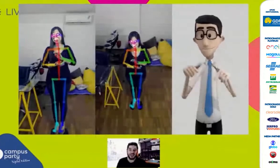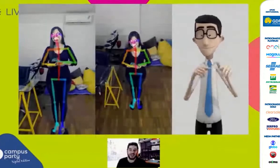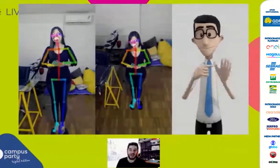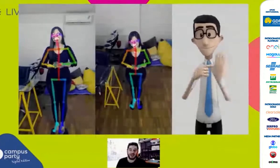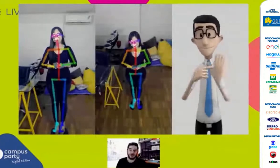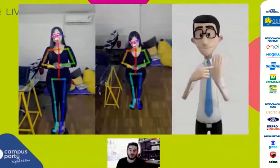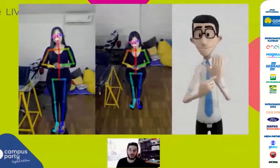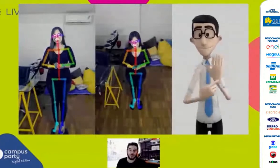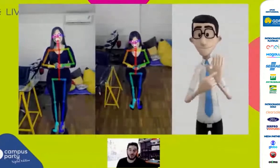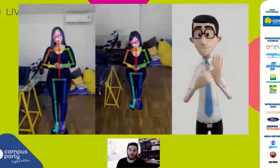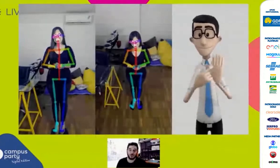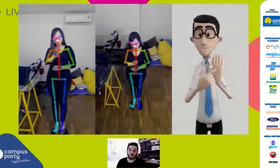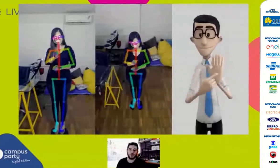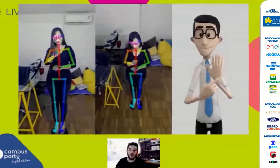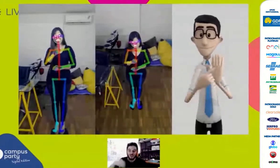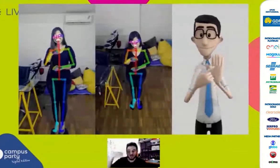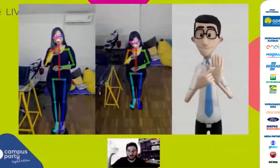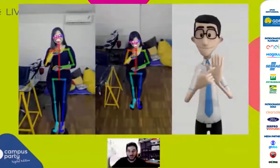antigo,